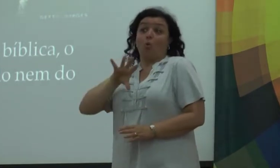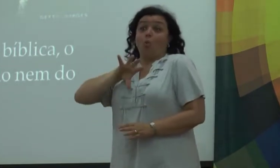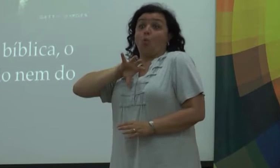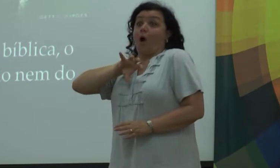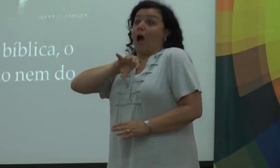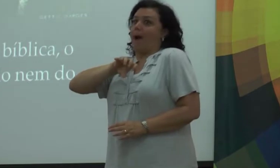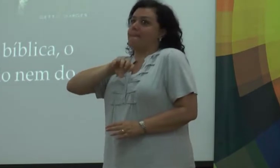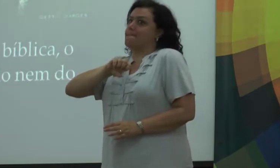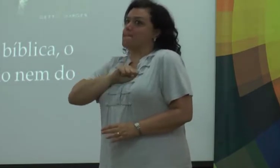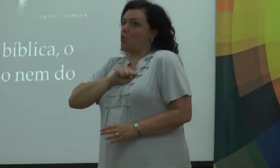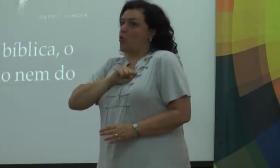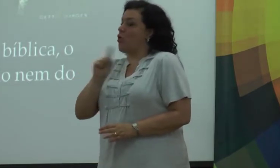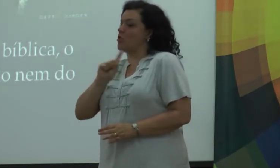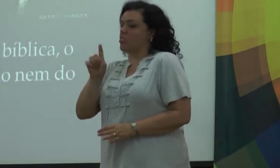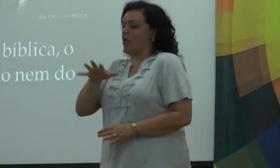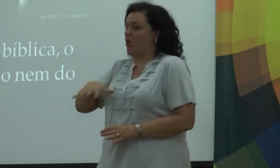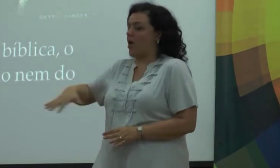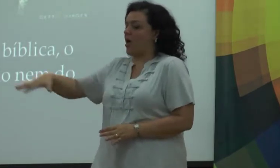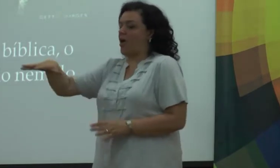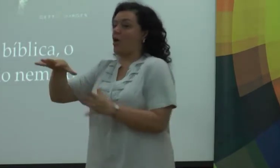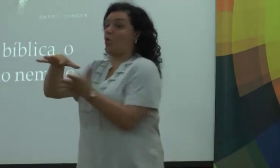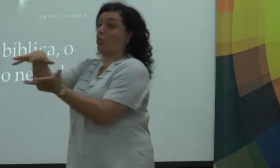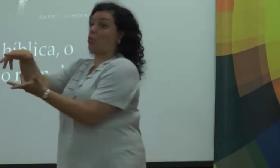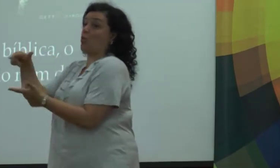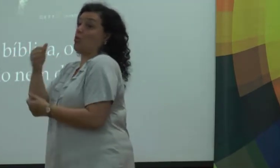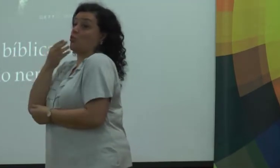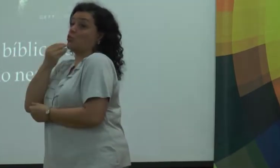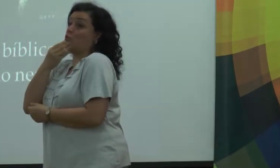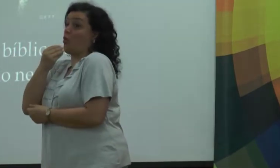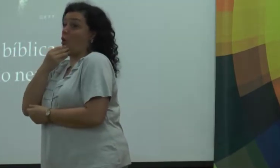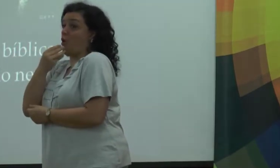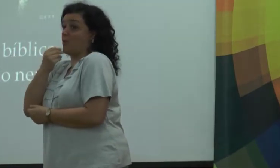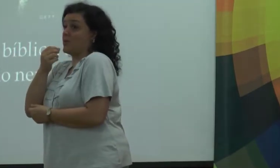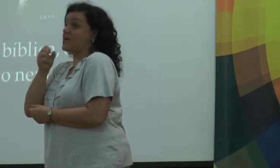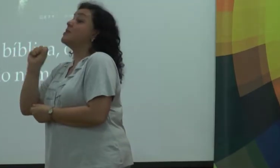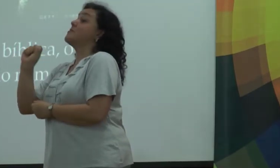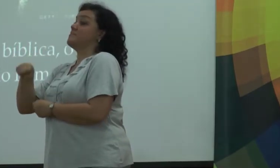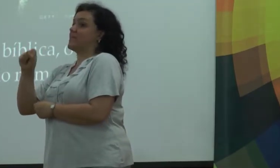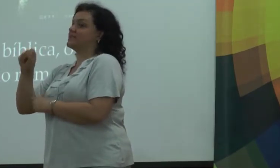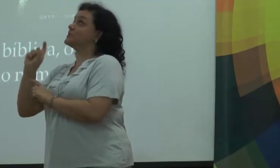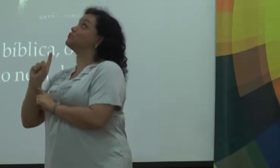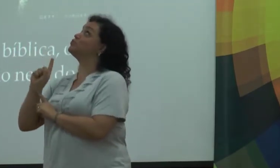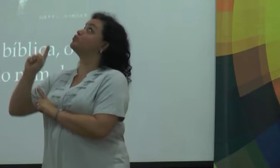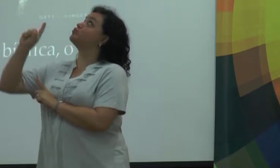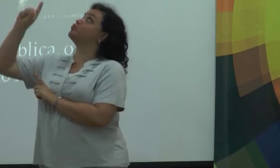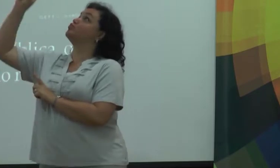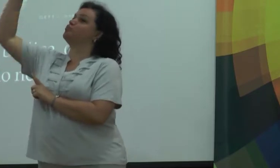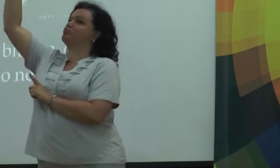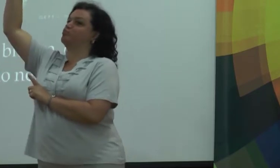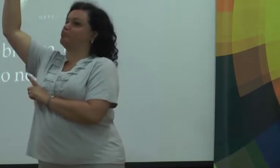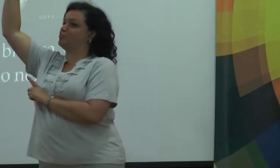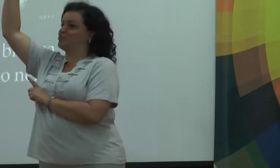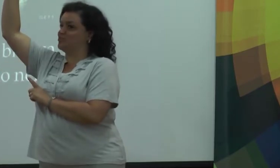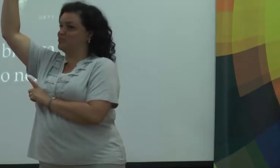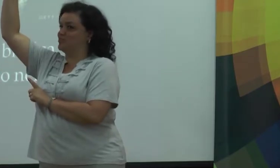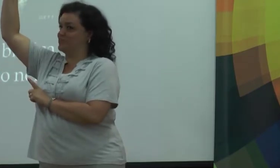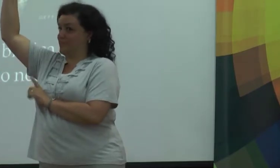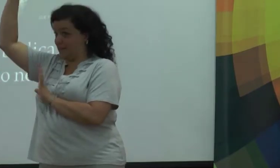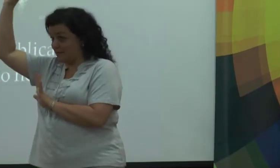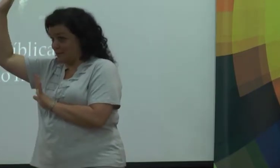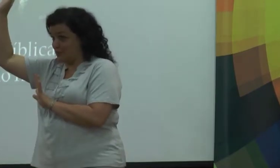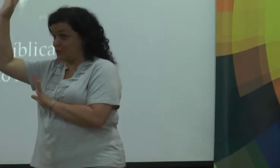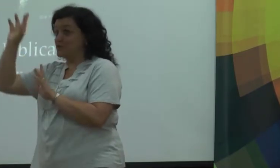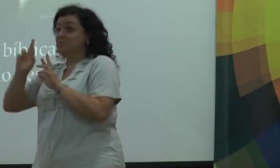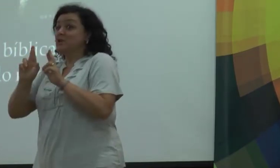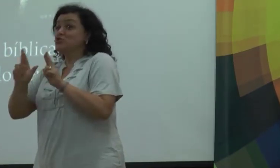ou bíblica, o amor é do homem.